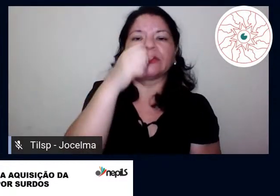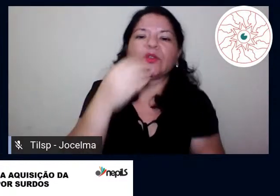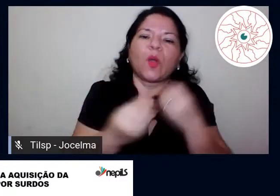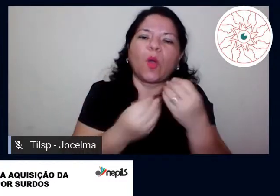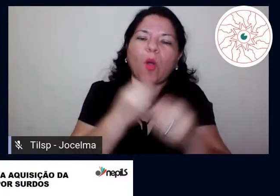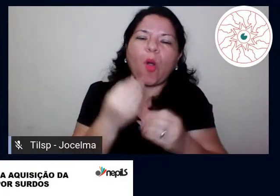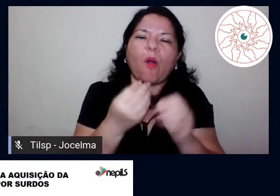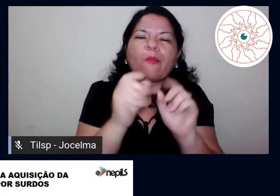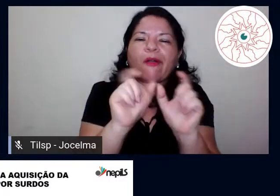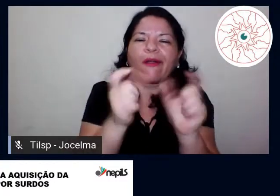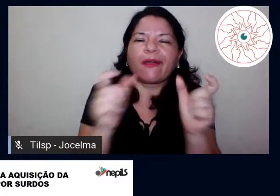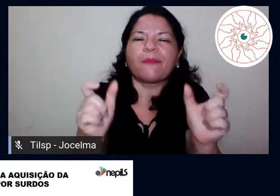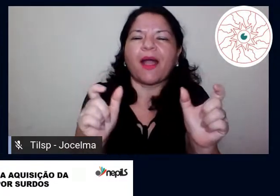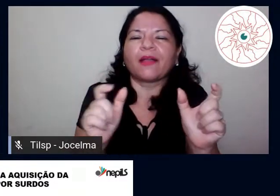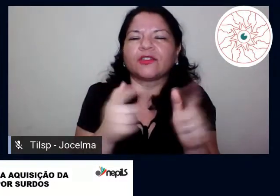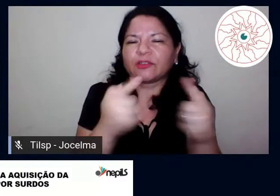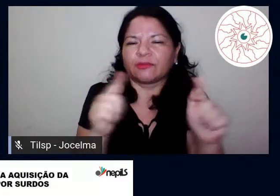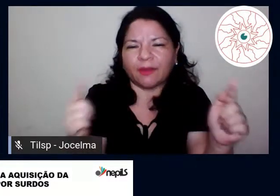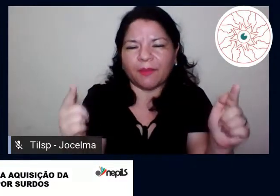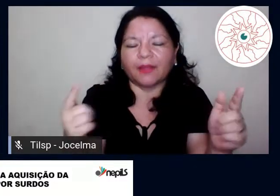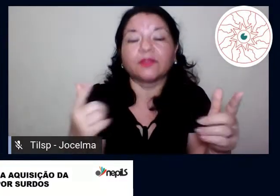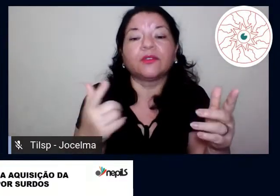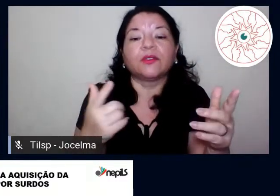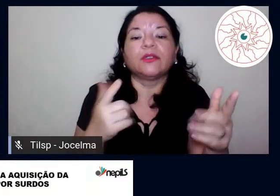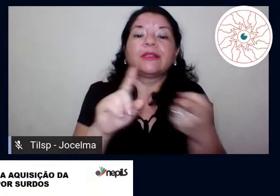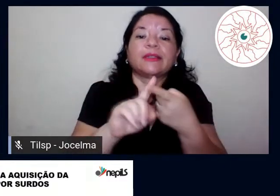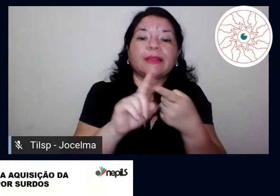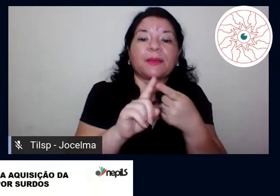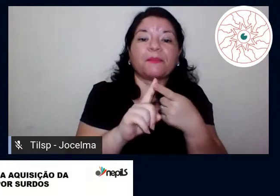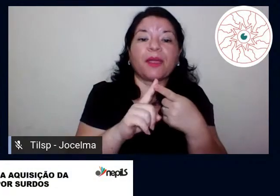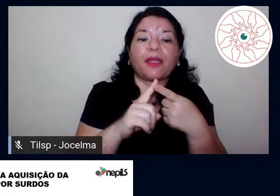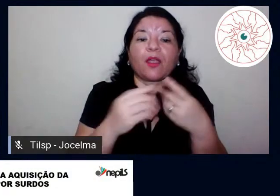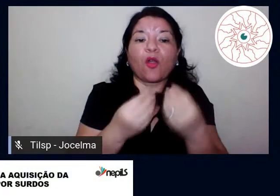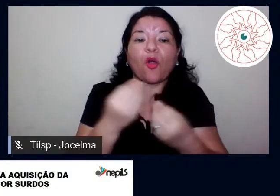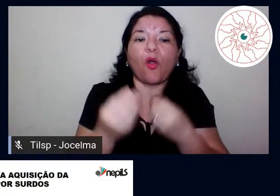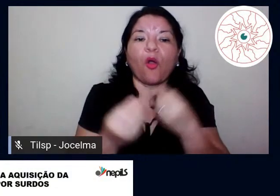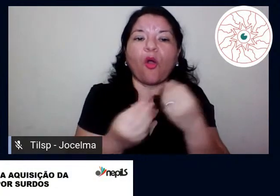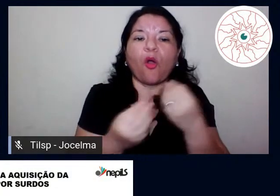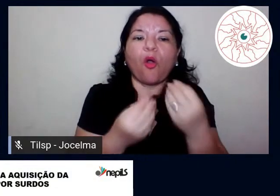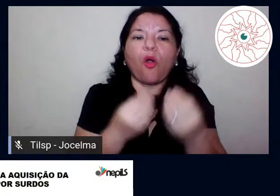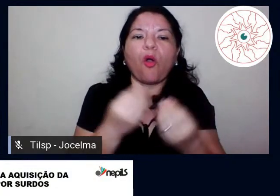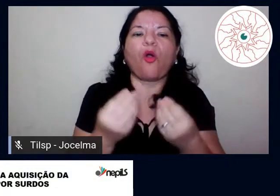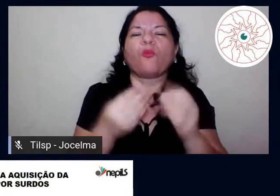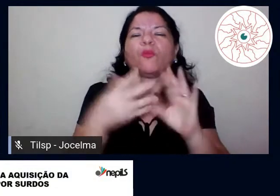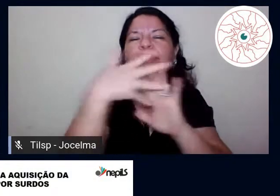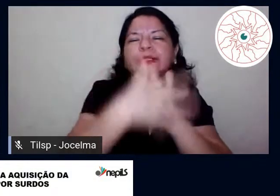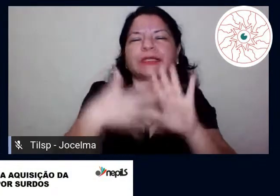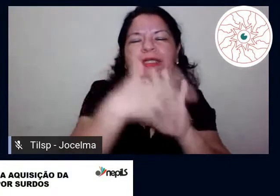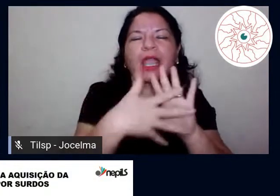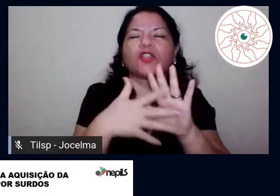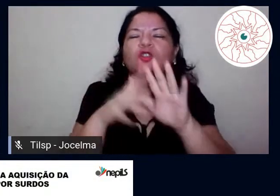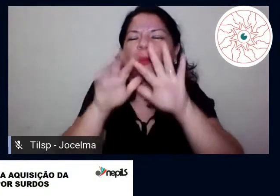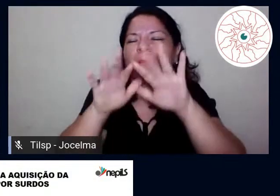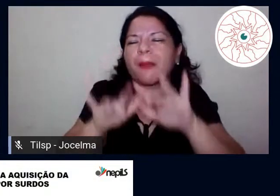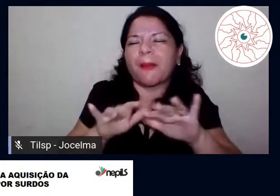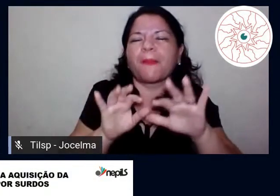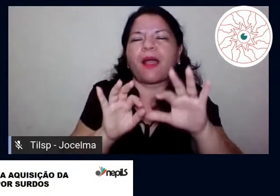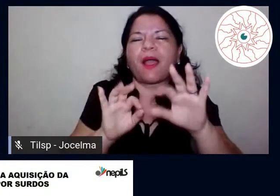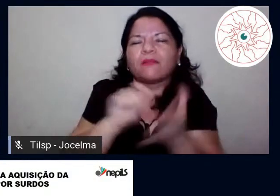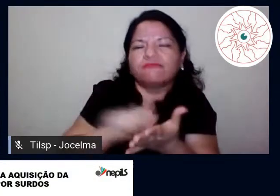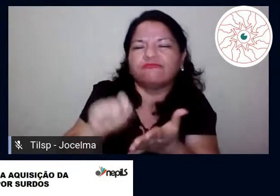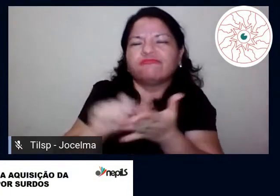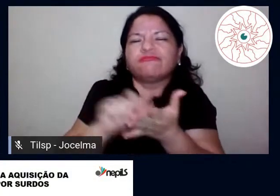gramaticais quanto de construção, né, de formatação de textos, organização de ideias, etc.,